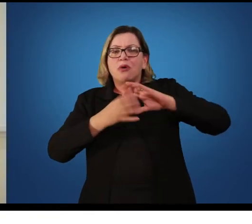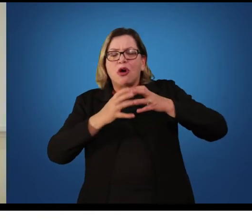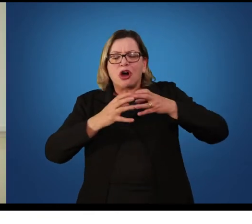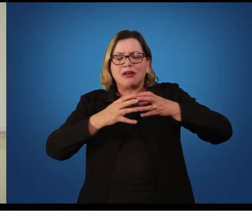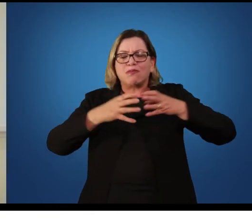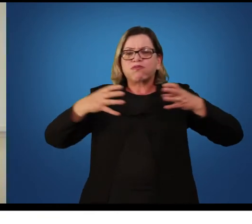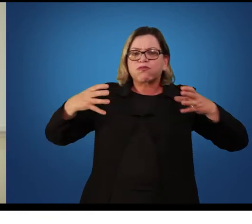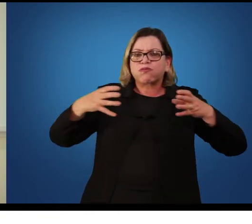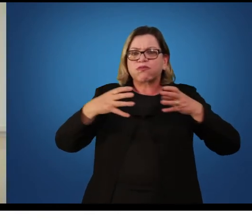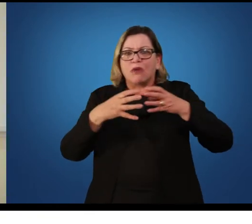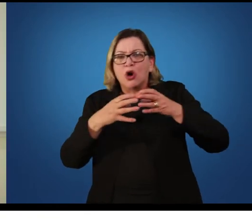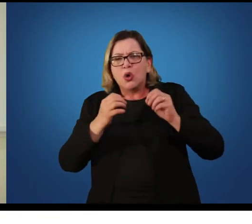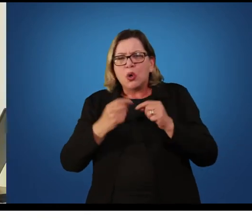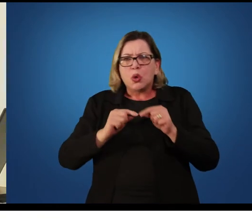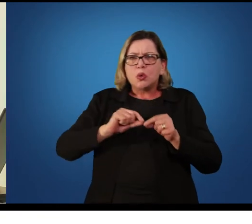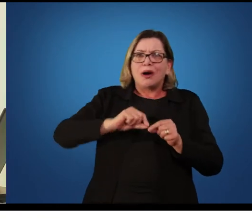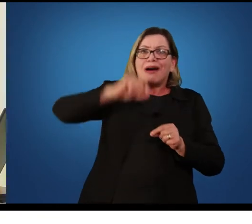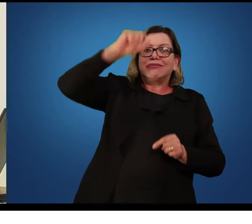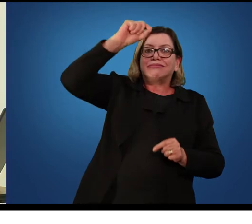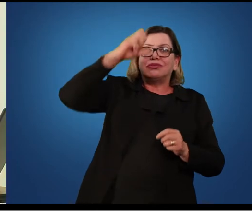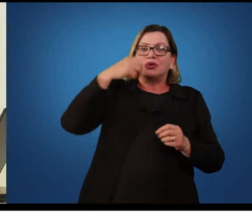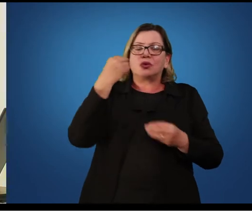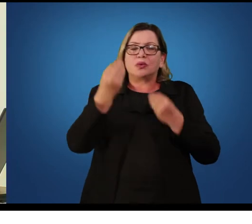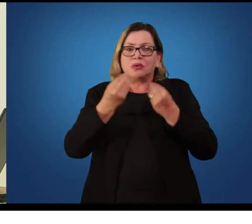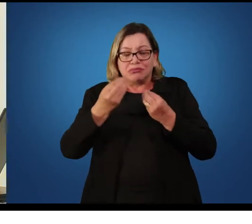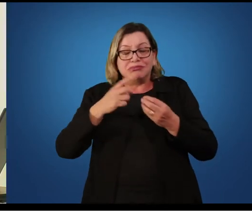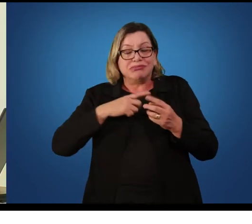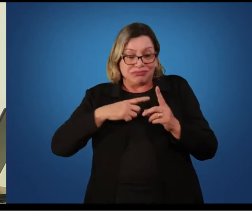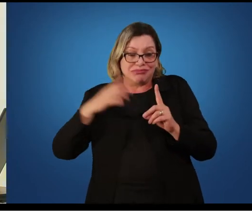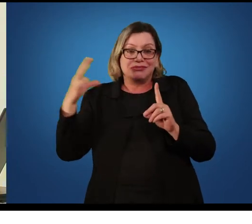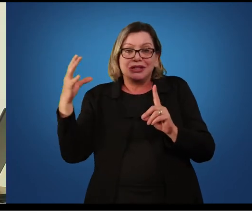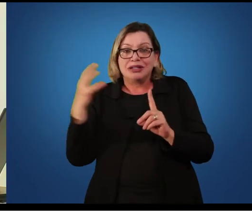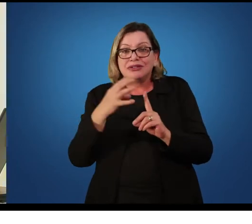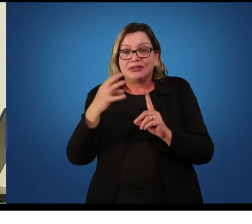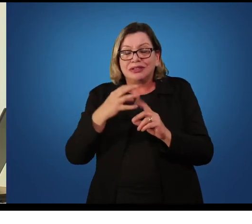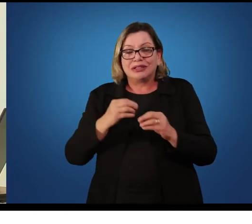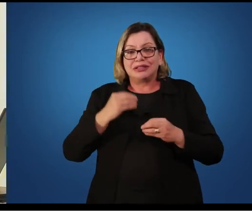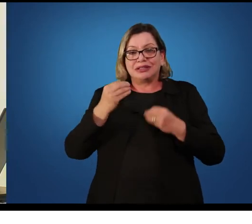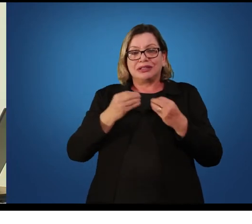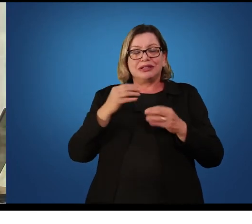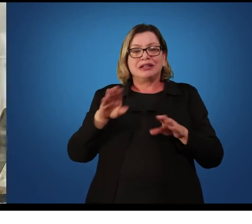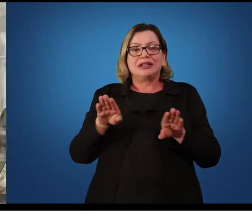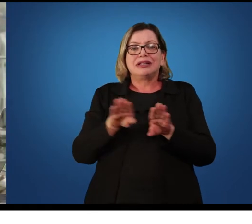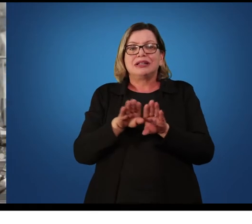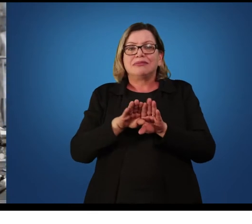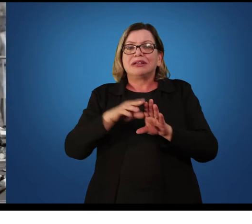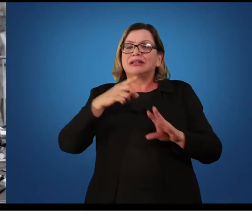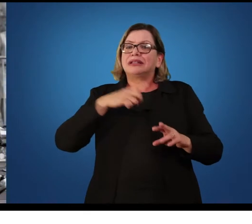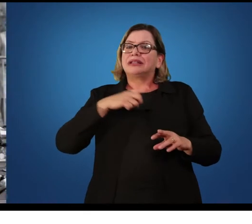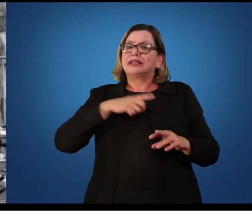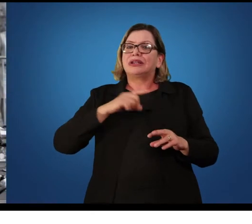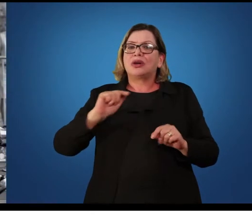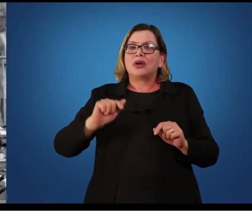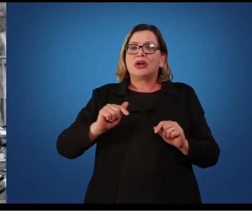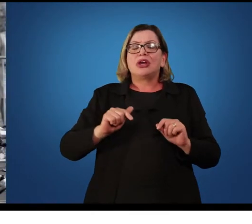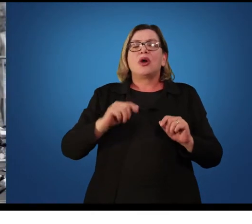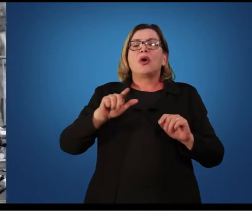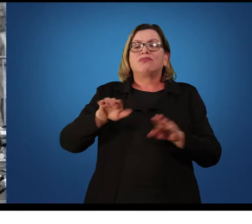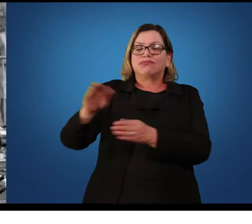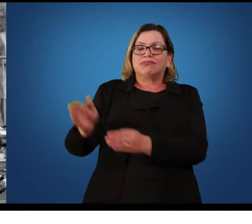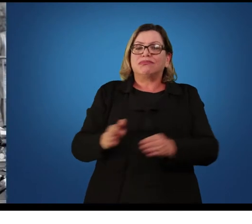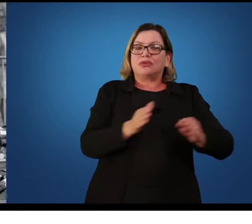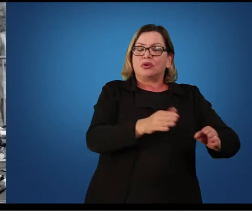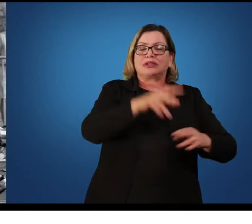altura da sexta, tá? Uma outra categorização considerando os estágios é proposto por Pelegrini